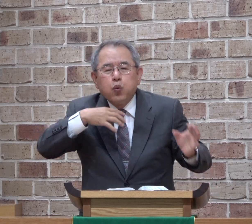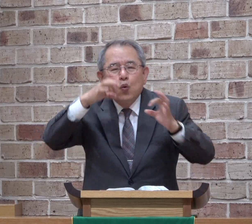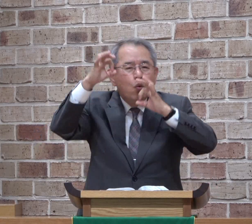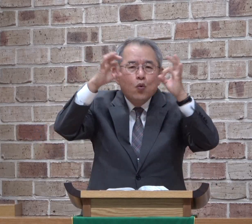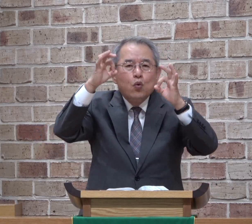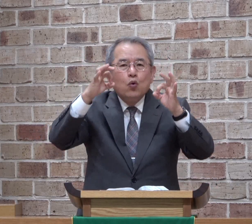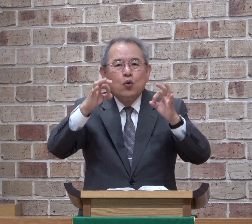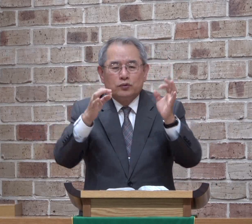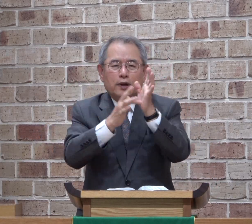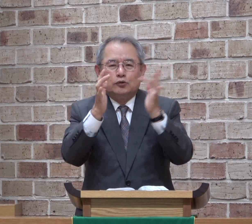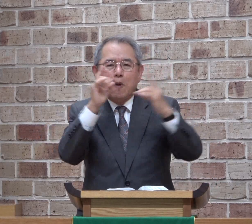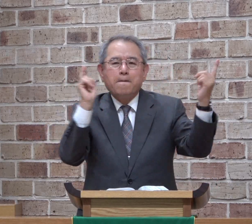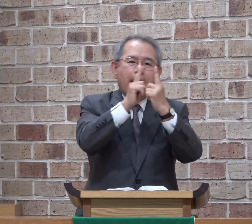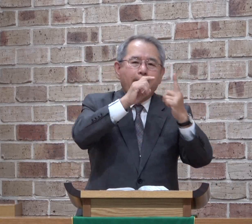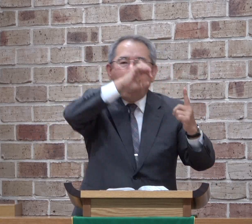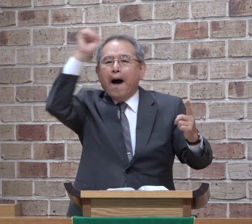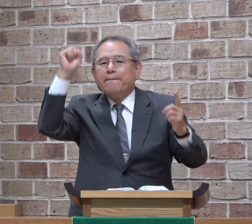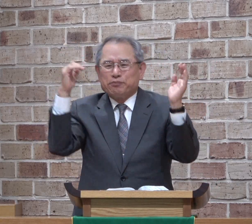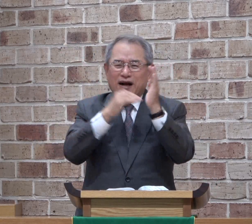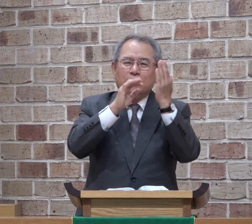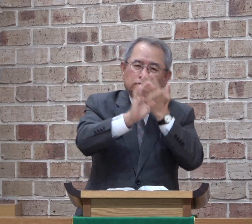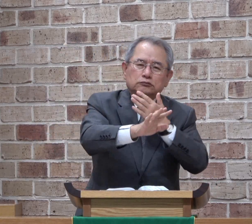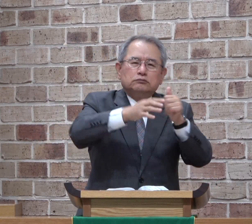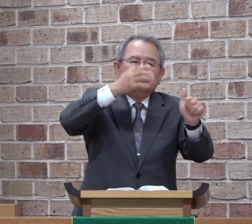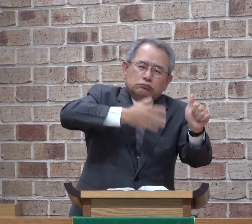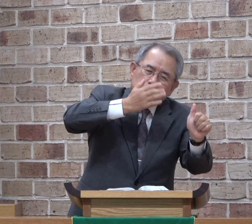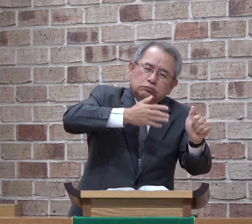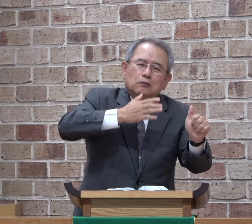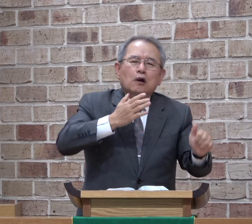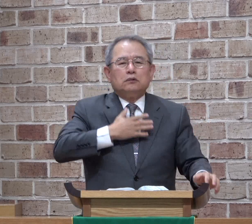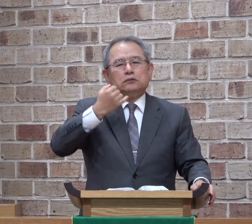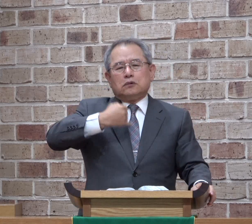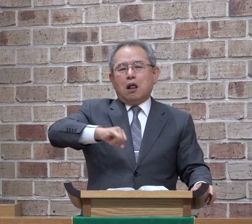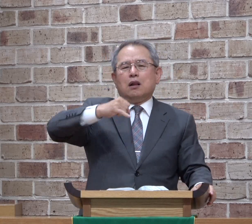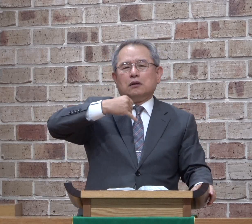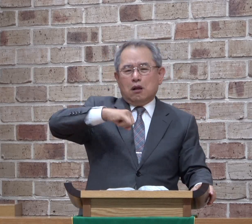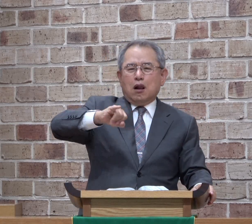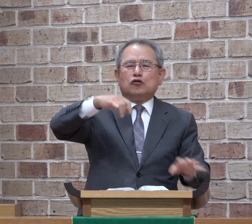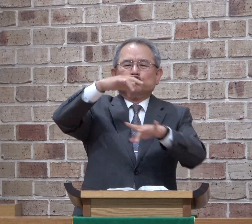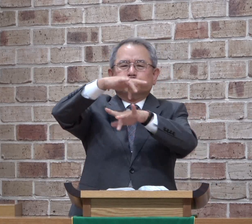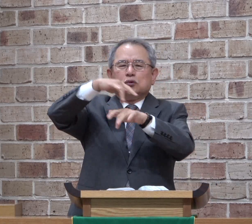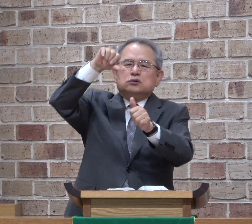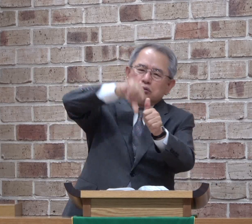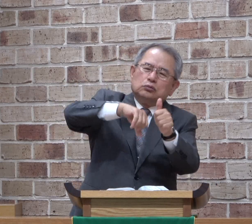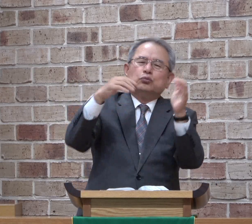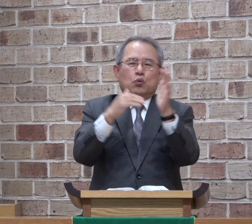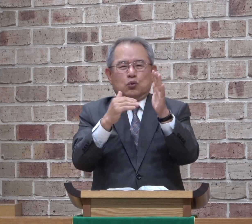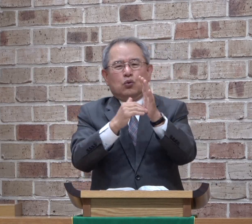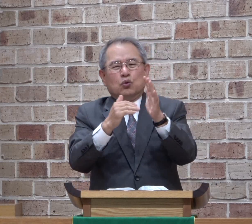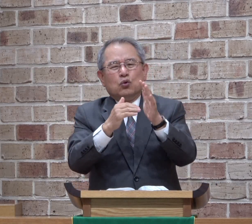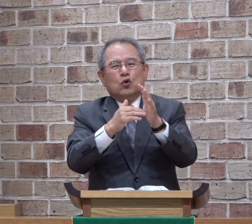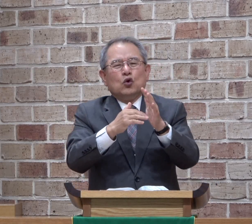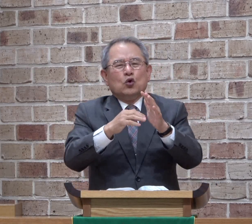소리를 지른다. 예수님을 만나고 나서 제 딸이 귀신 들렸습니다.